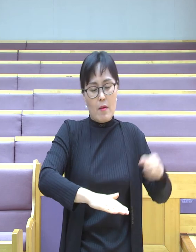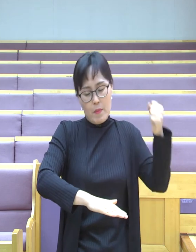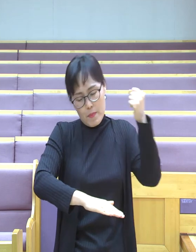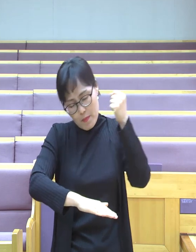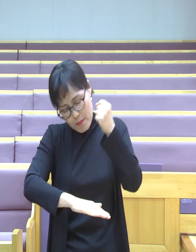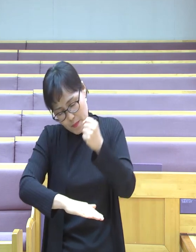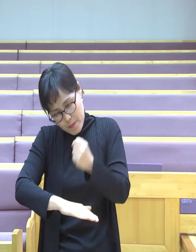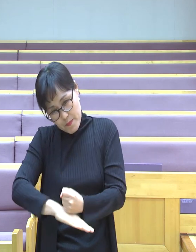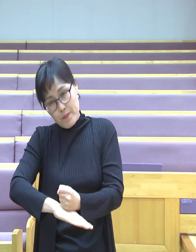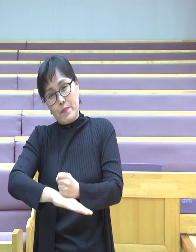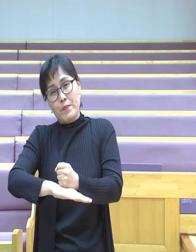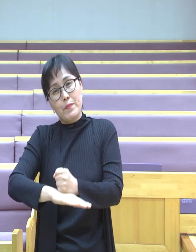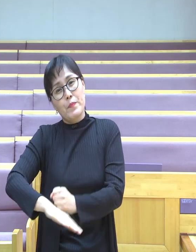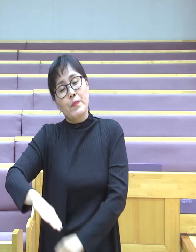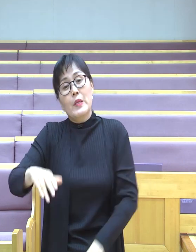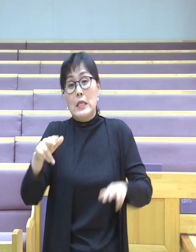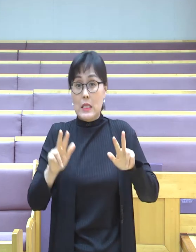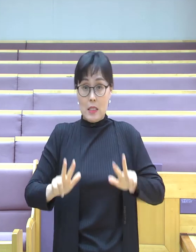박히셨으니